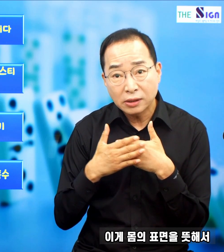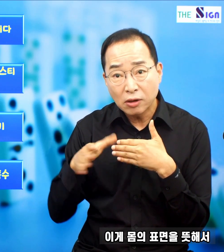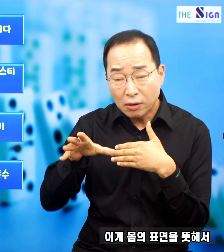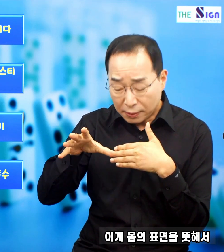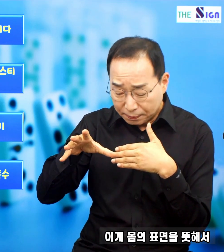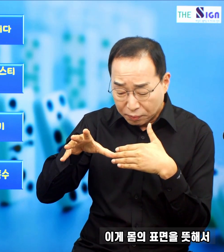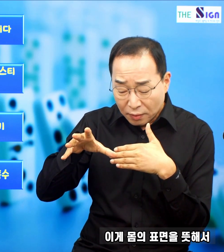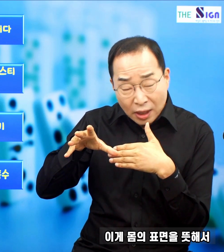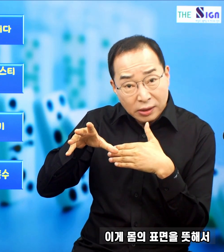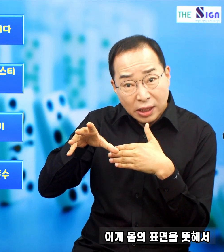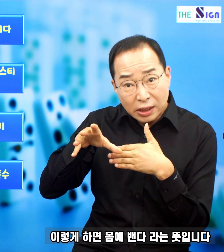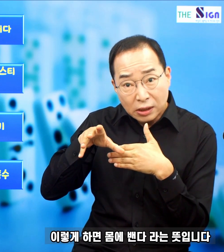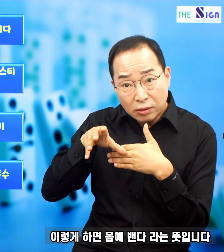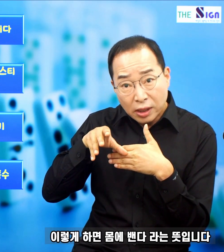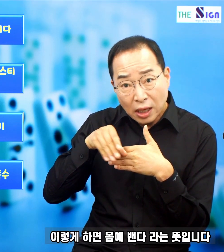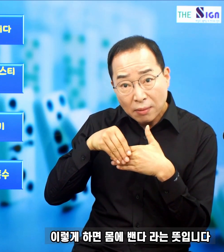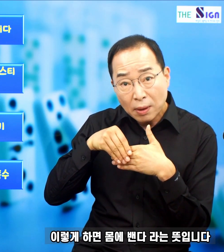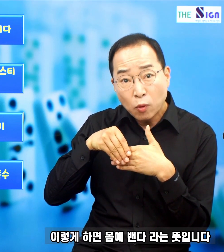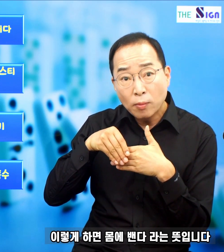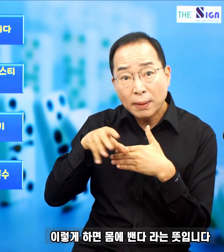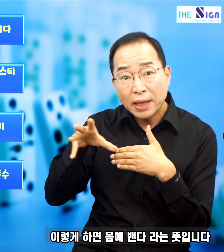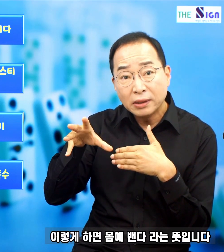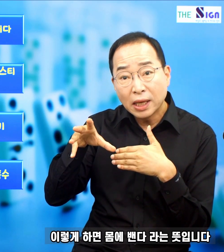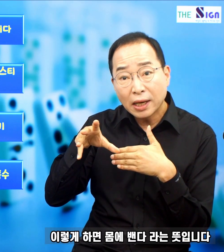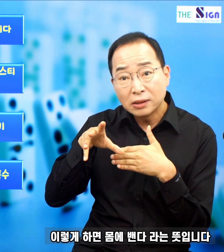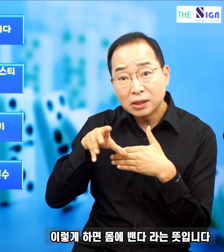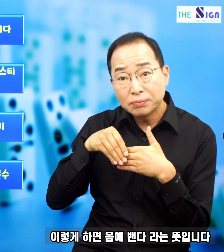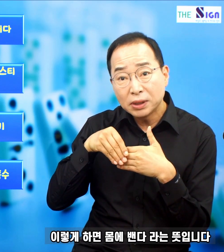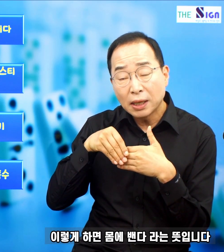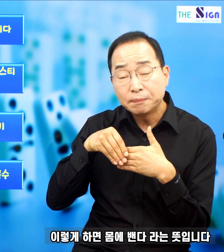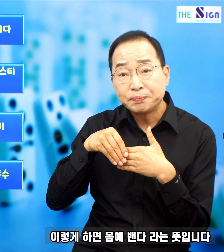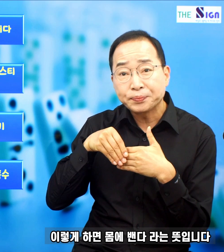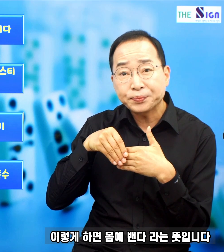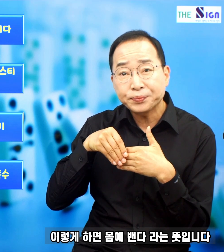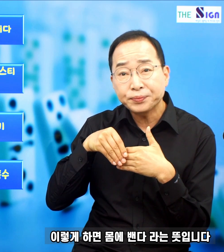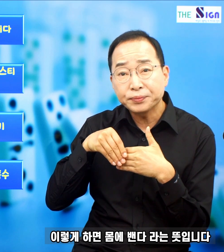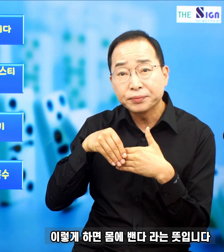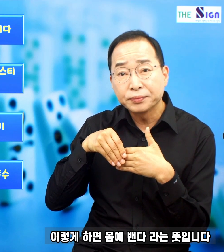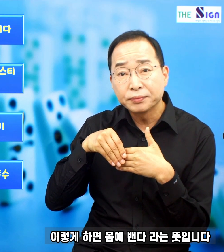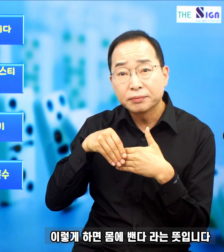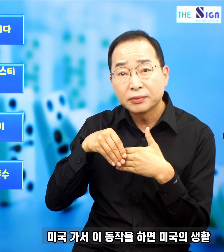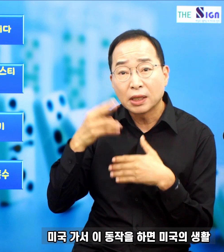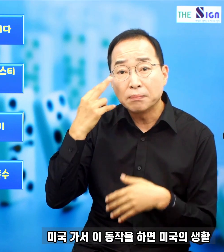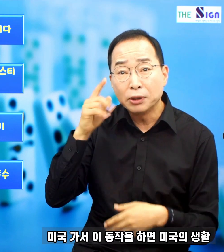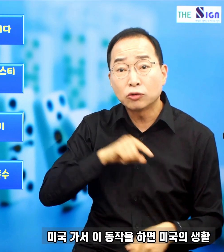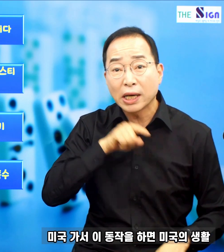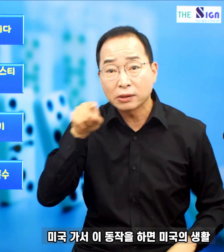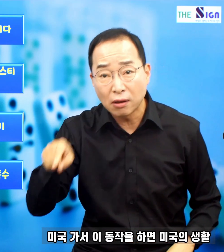뜻해서, 자, 이렇게 하면 몸에 밴다라는 뜻입니다. 자, 미국 가서